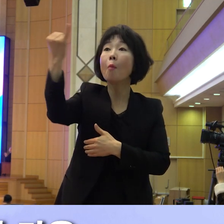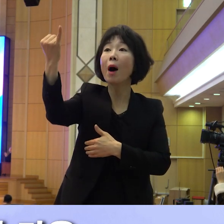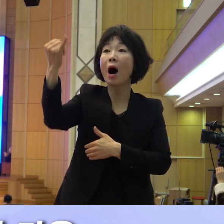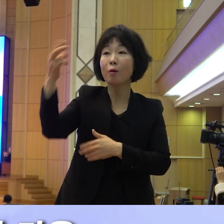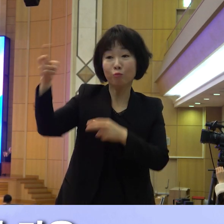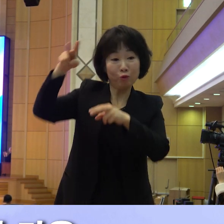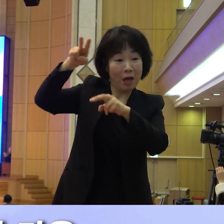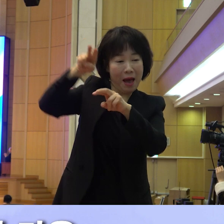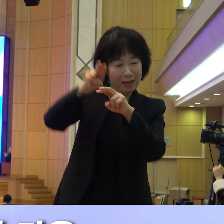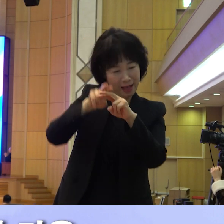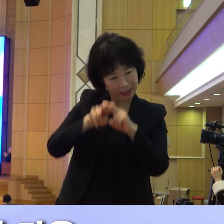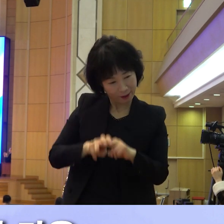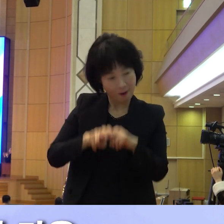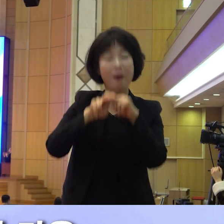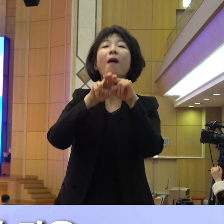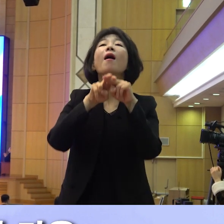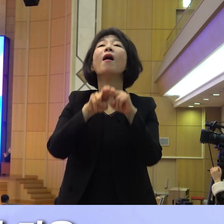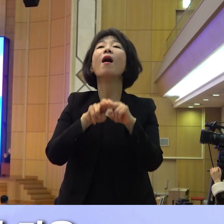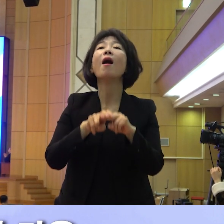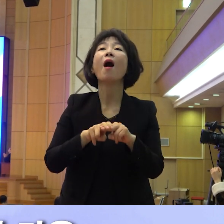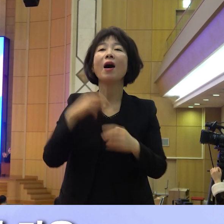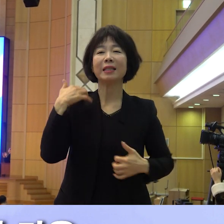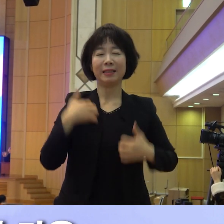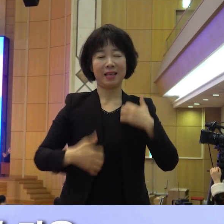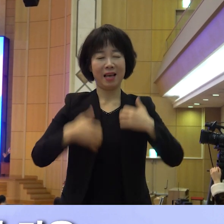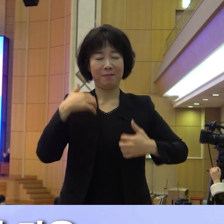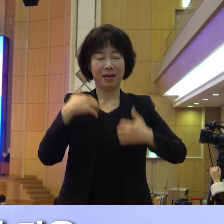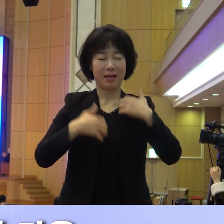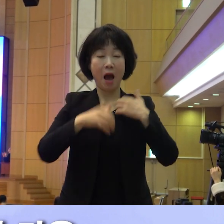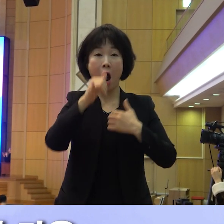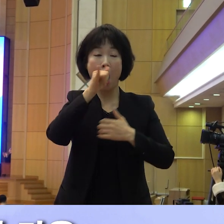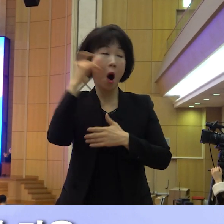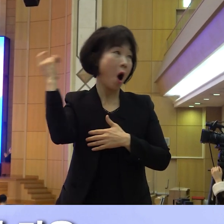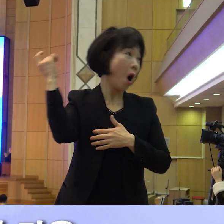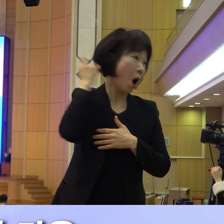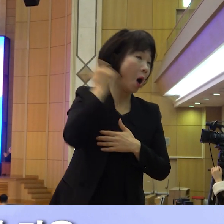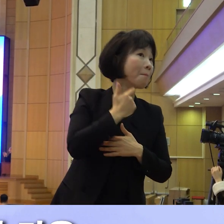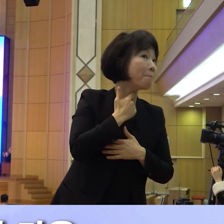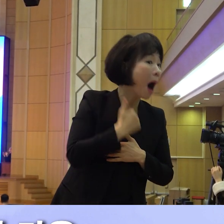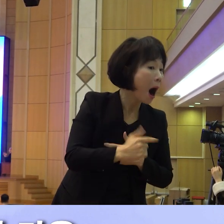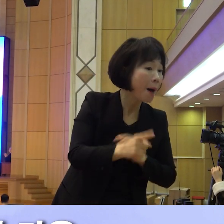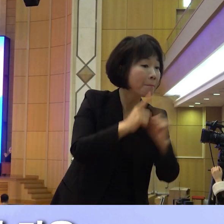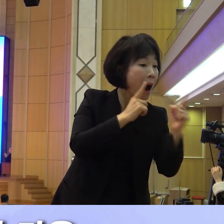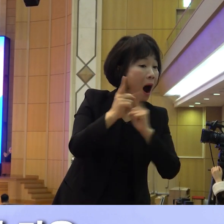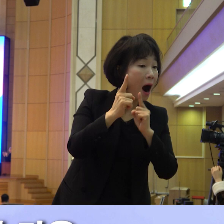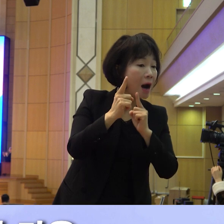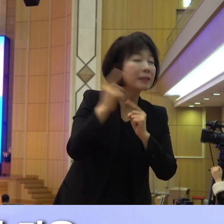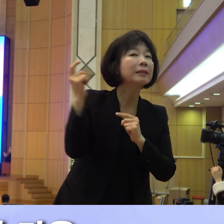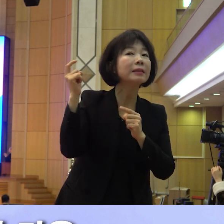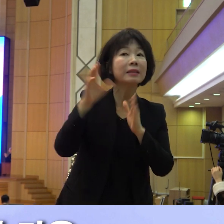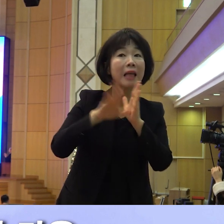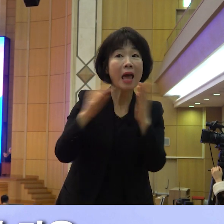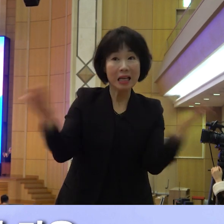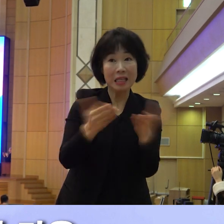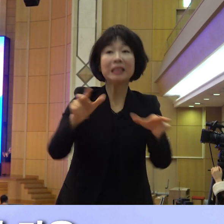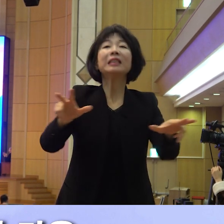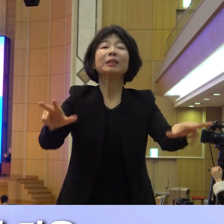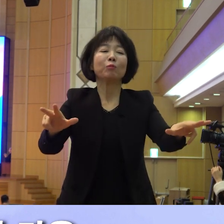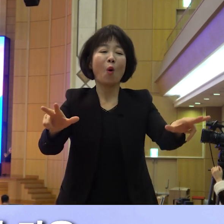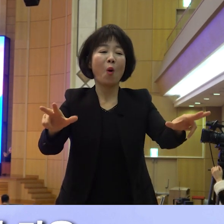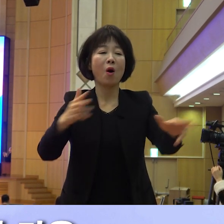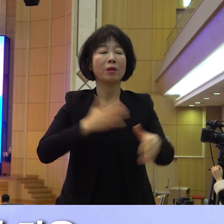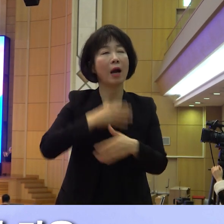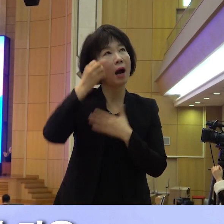어머님의 무릎 위에 앉아서 재미있게 듣던 말 그때 일을